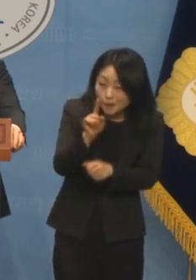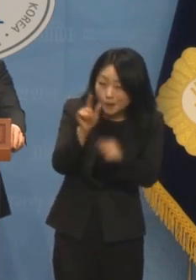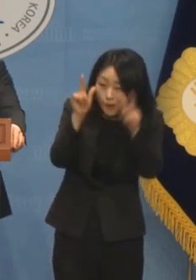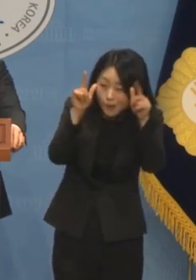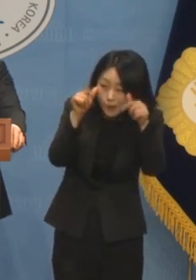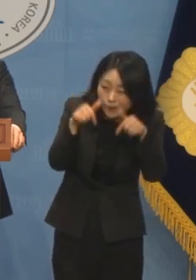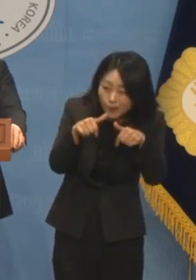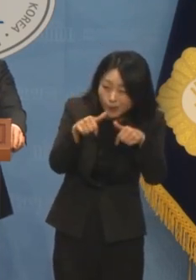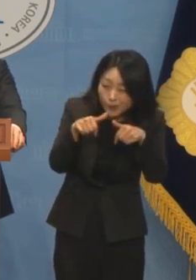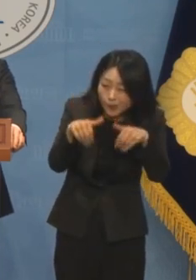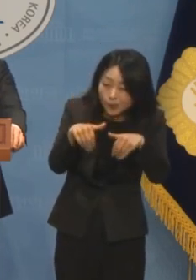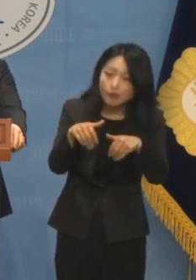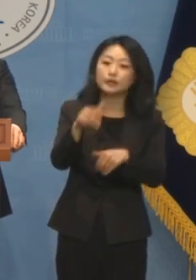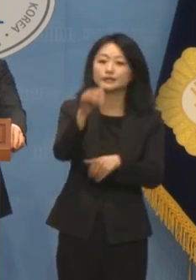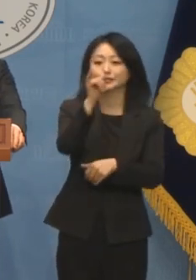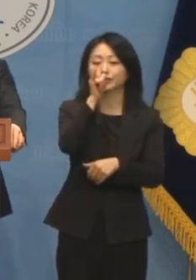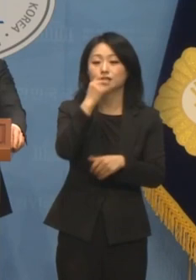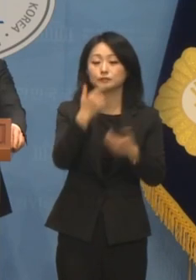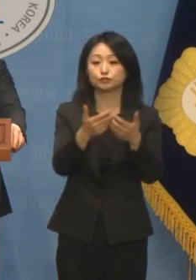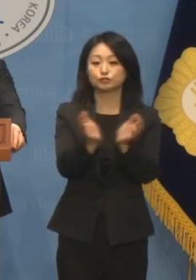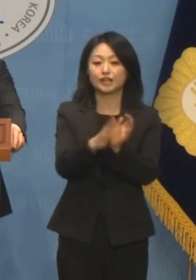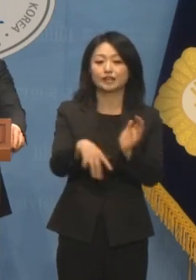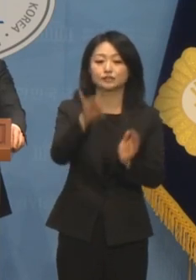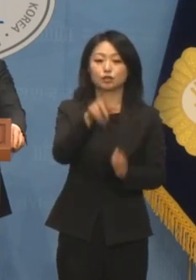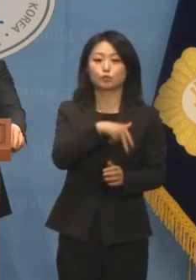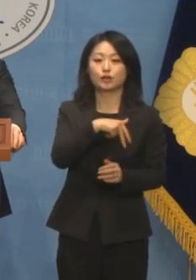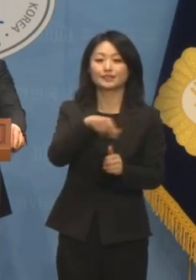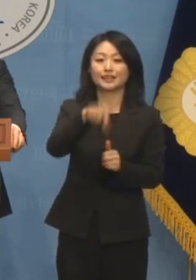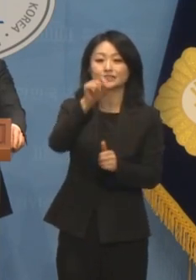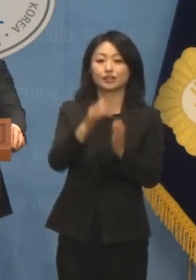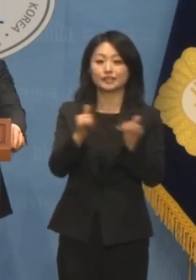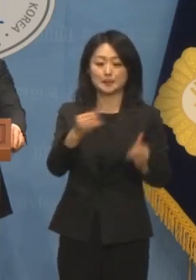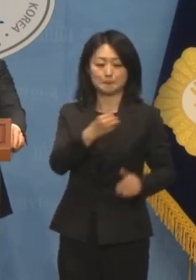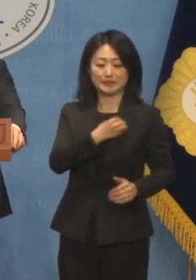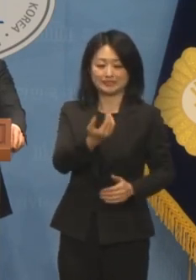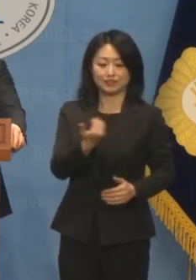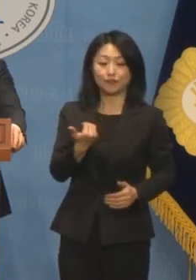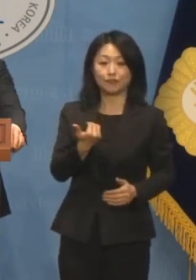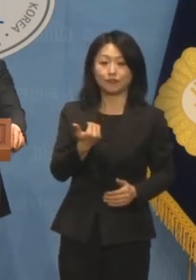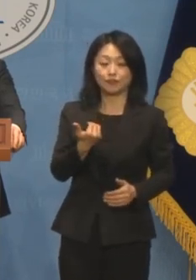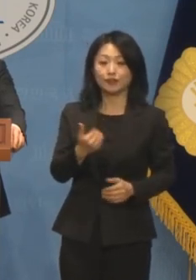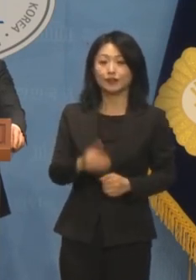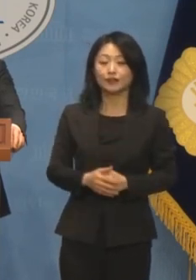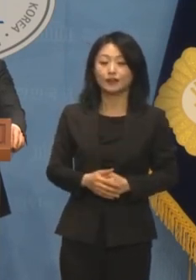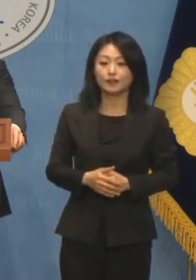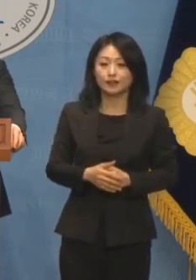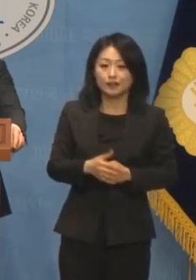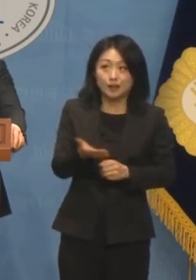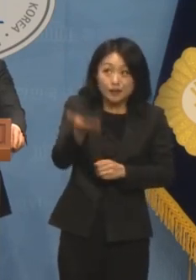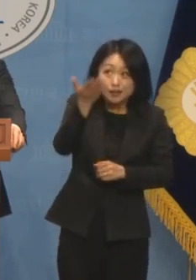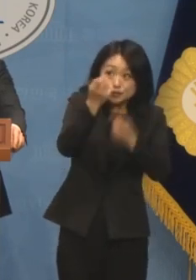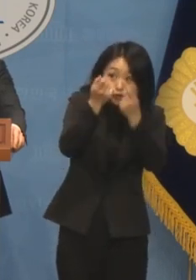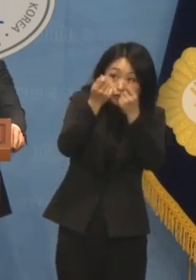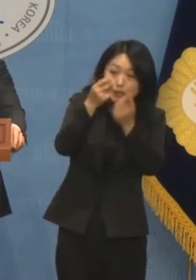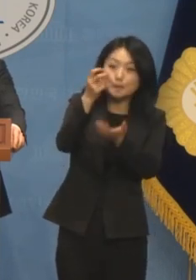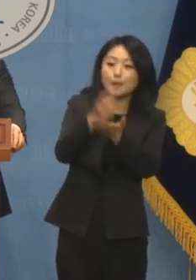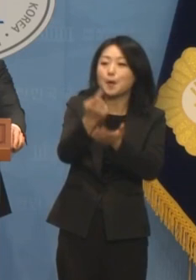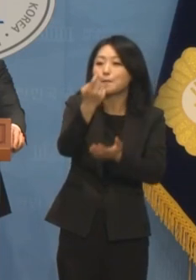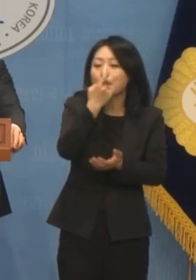광경입니다. 민주당 초선 당선인들은 배지를 달기도 전에 웃선 눈치 보는 법부터